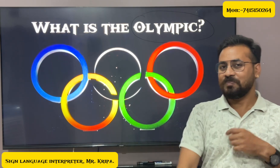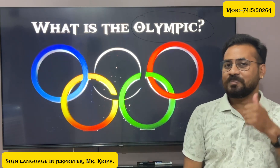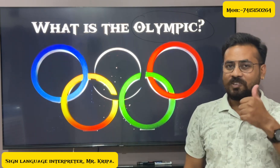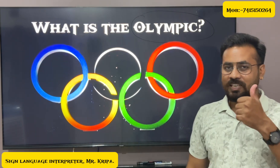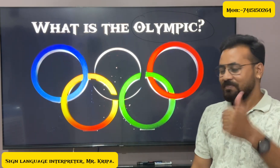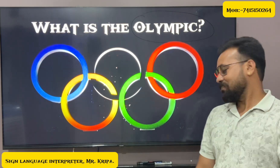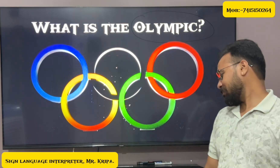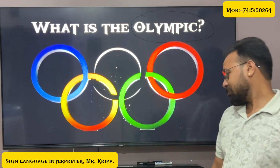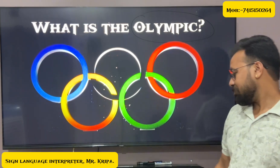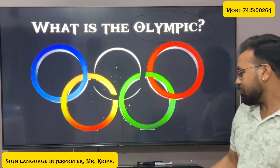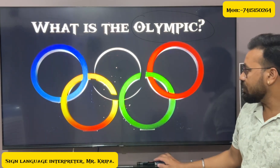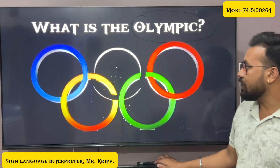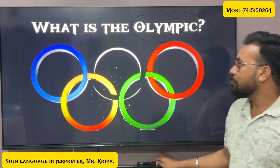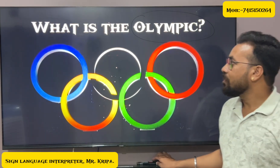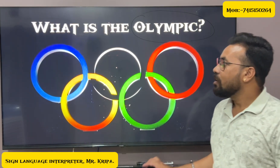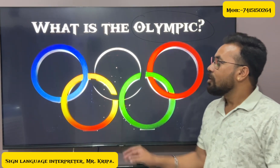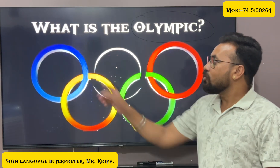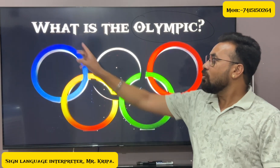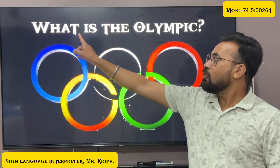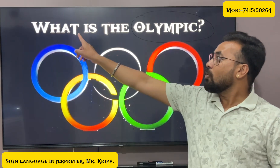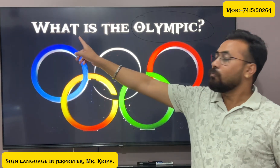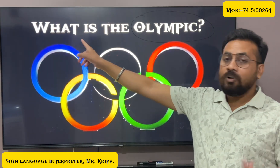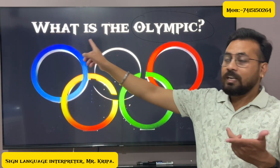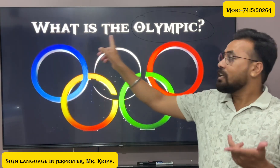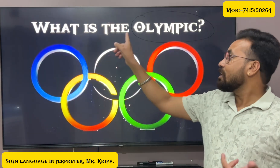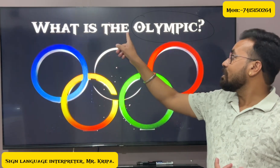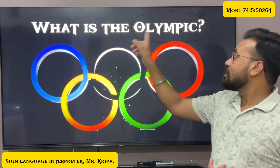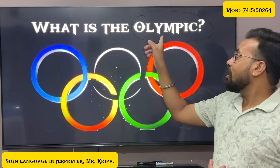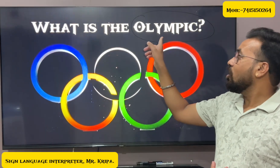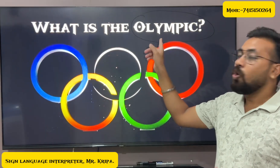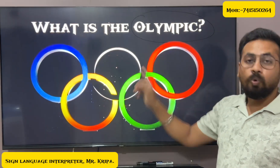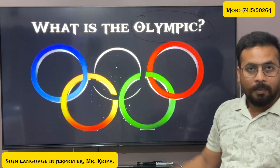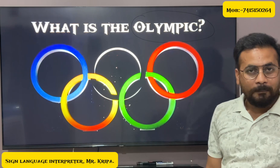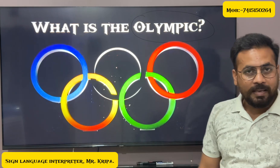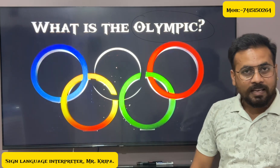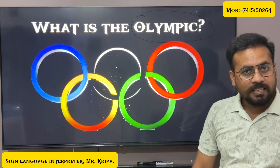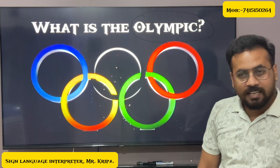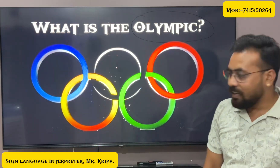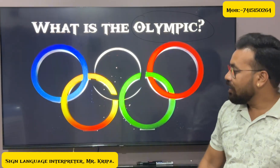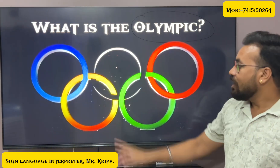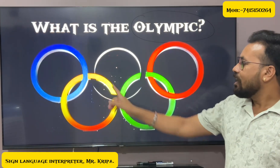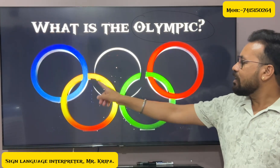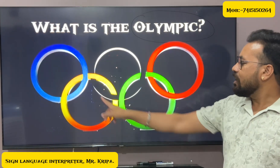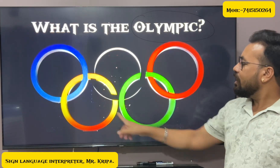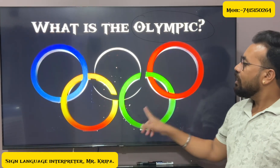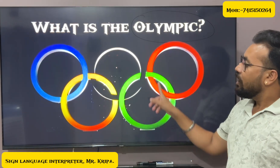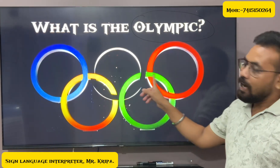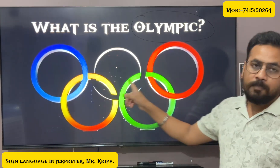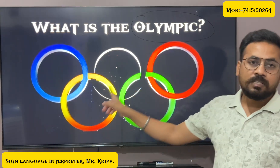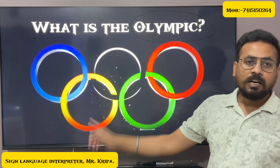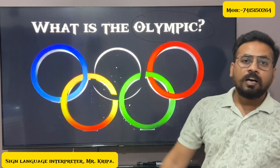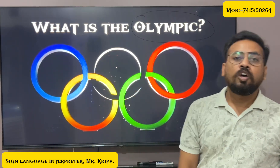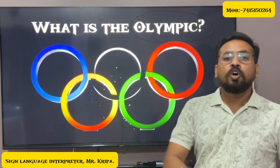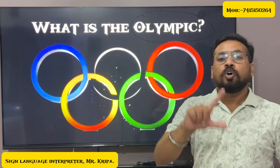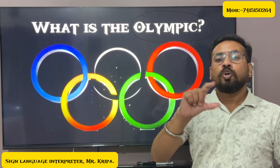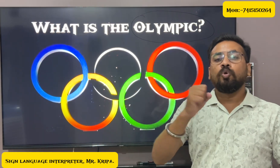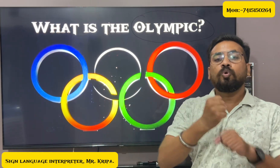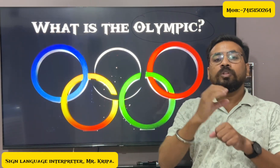ओके, तो व्हाट इज द ओलंपिक। ठीक है ना, ये आप इसका लोगो देख